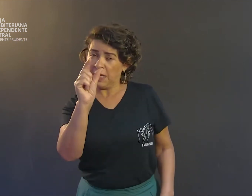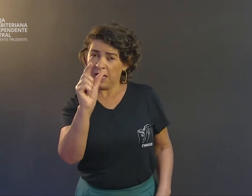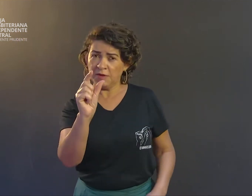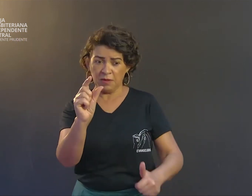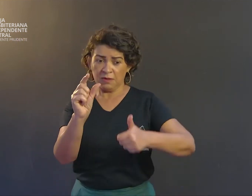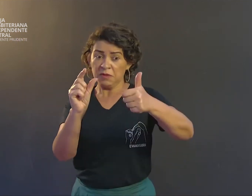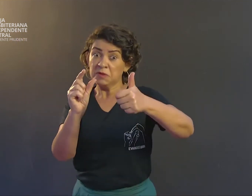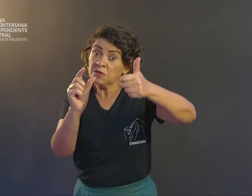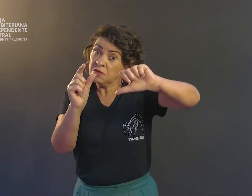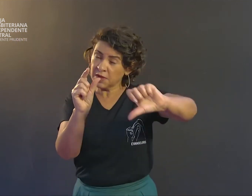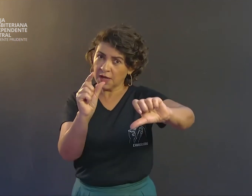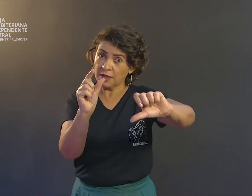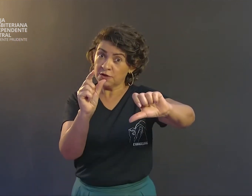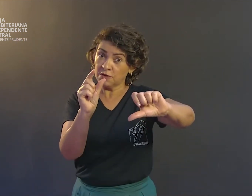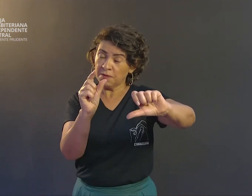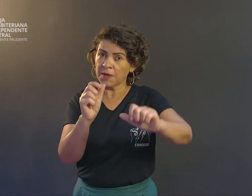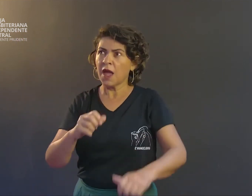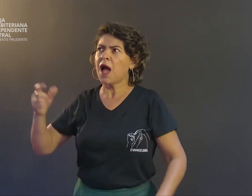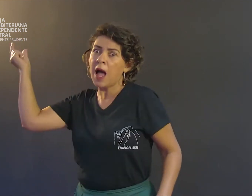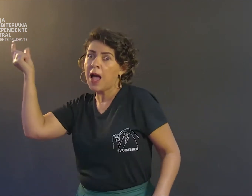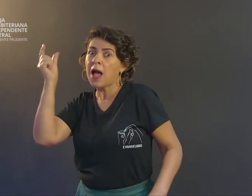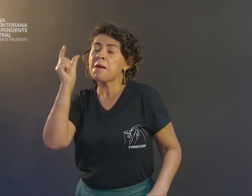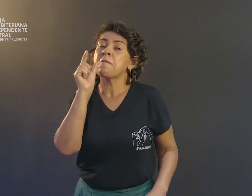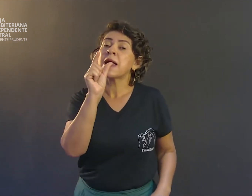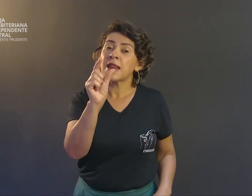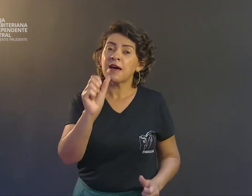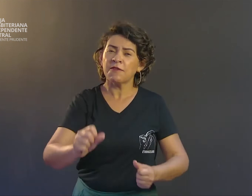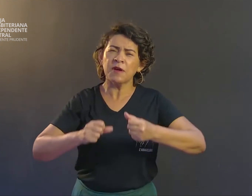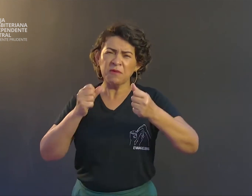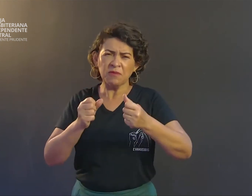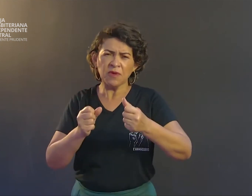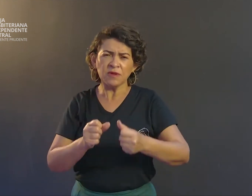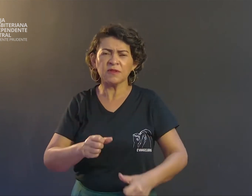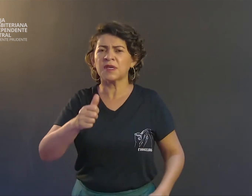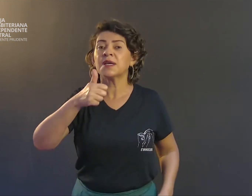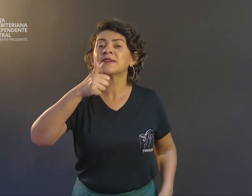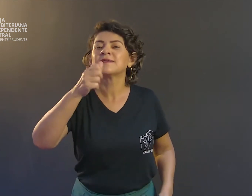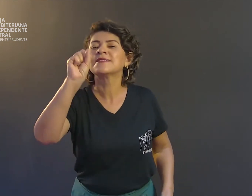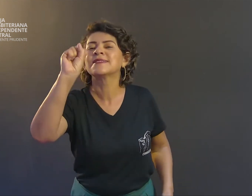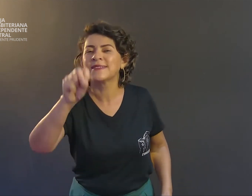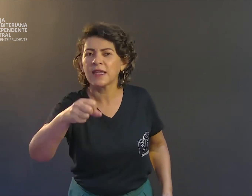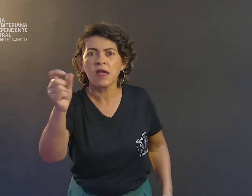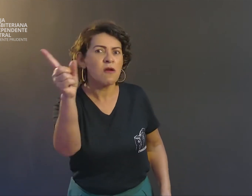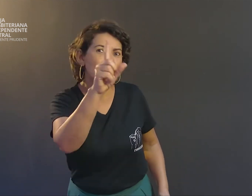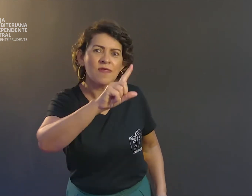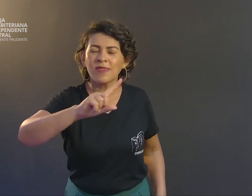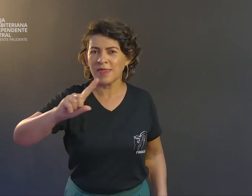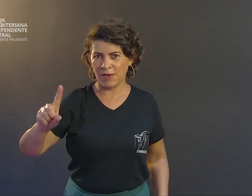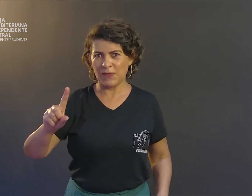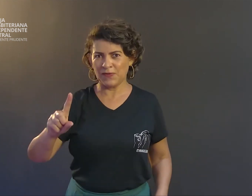enfermidade, mas também pode ser um não, como a que deu a Paulo ao orar por seu espinho